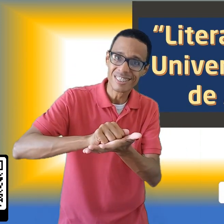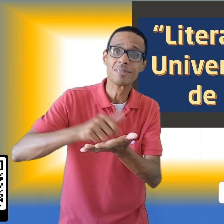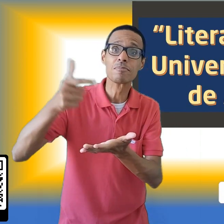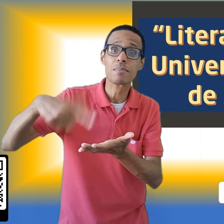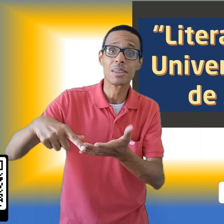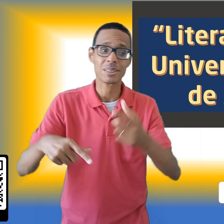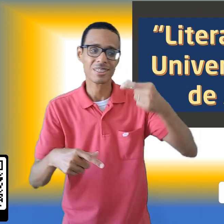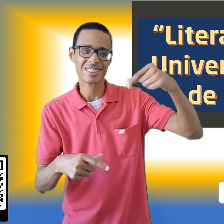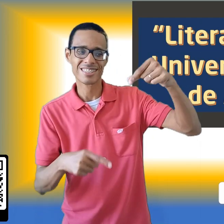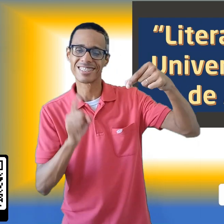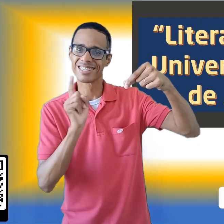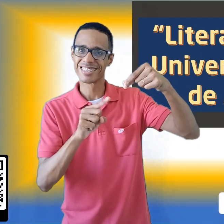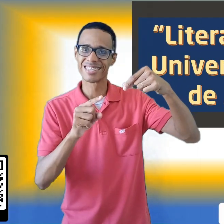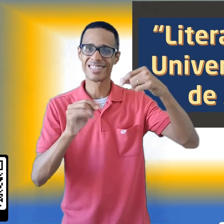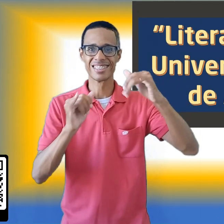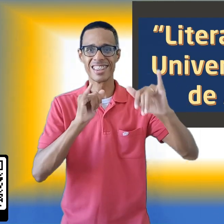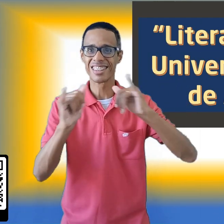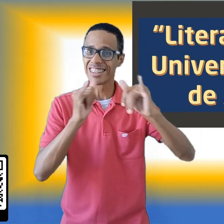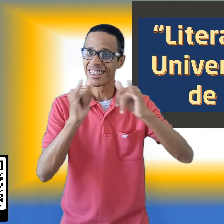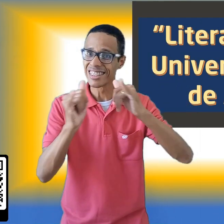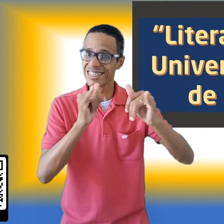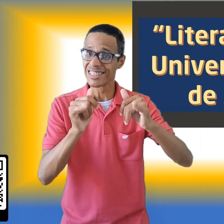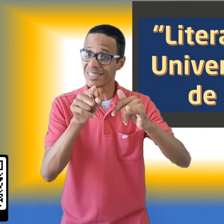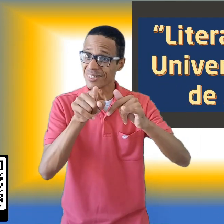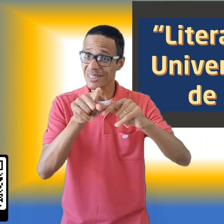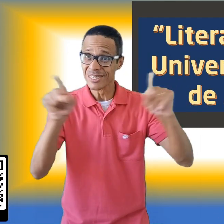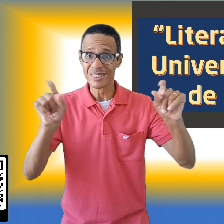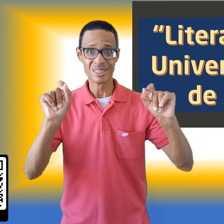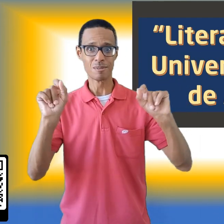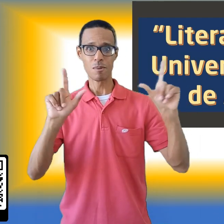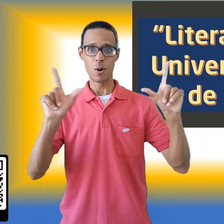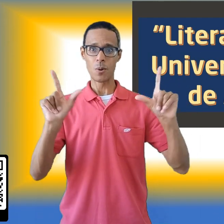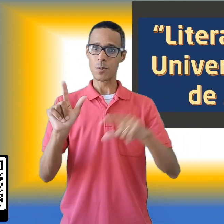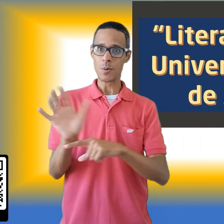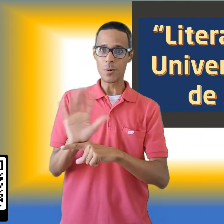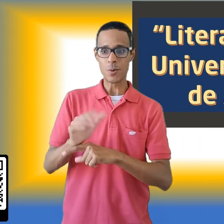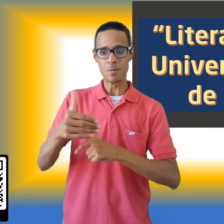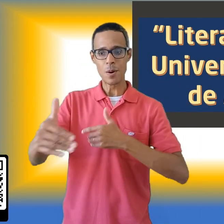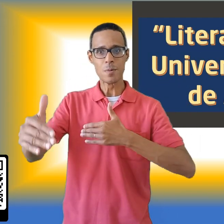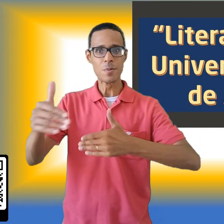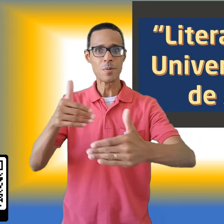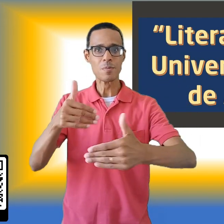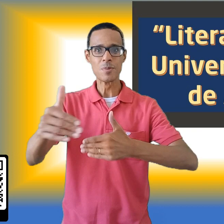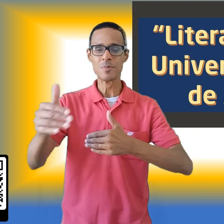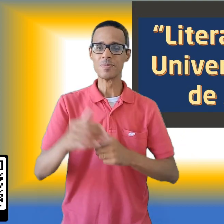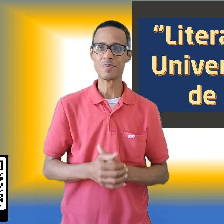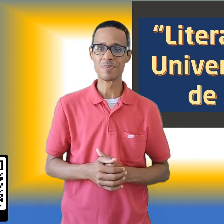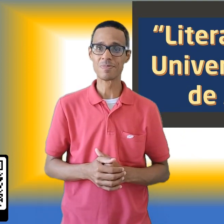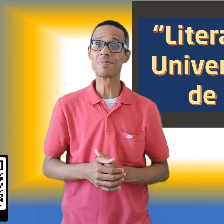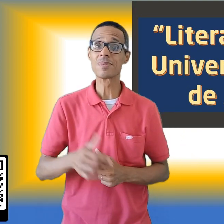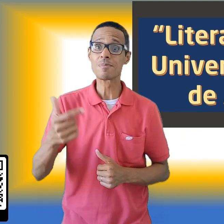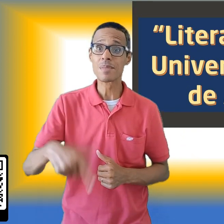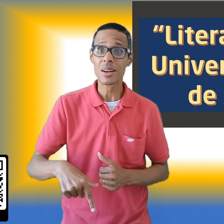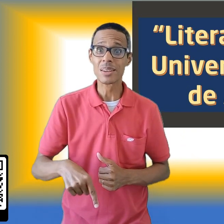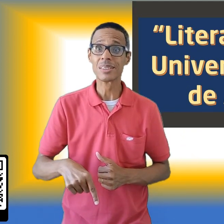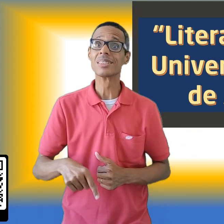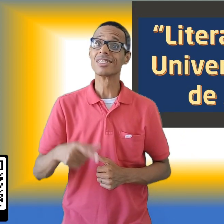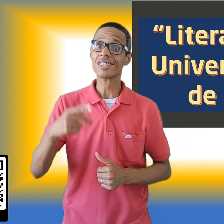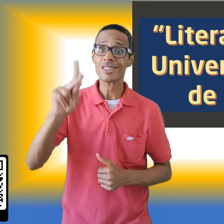de notificações para não perder a atualização do canal. Já corre aqui abaixo no